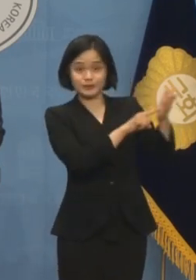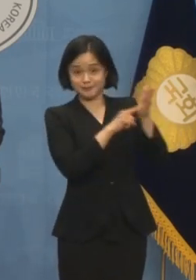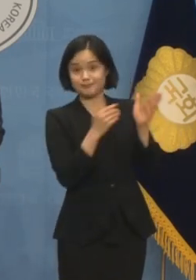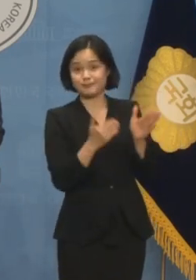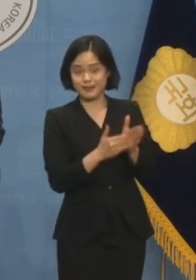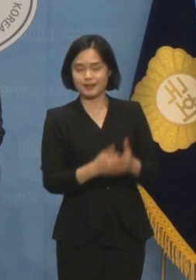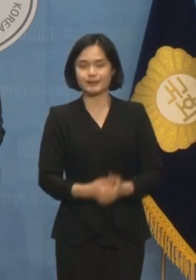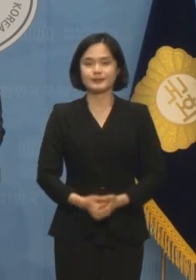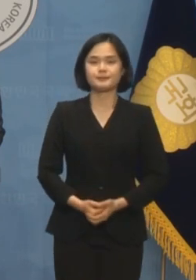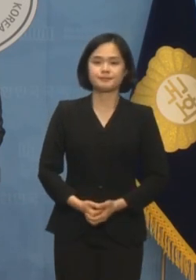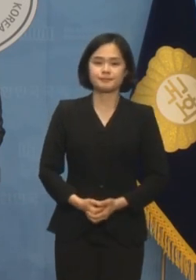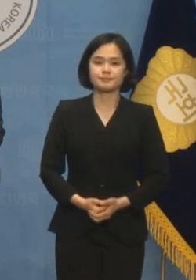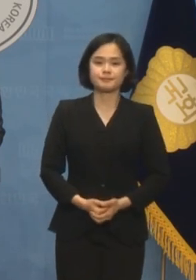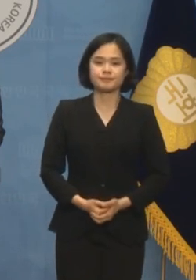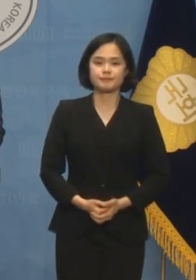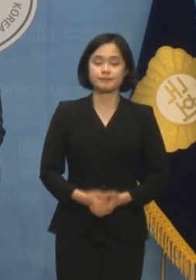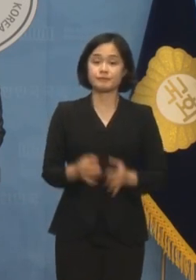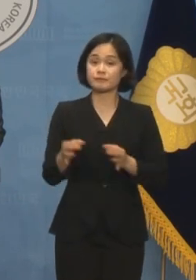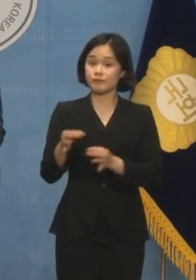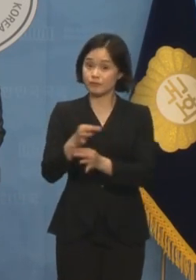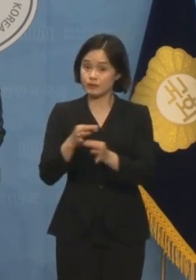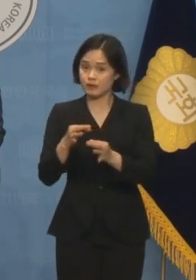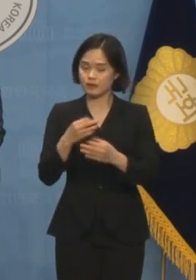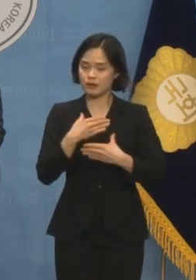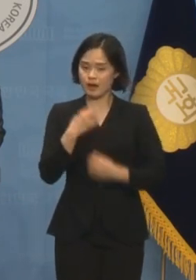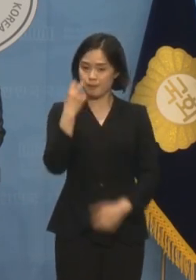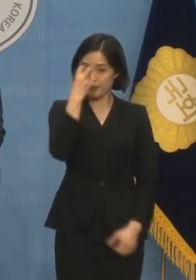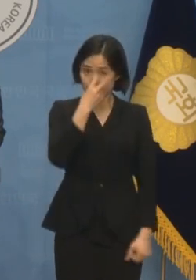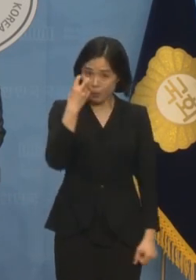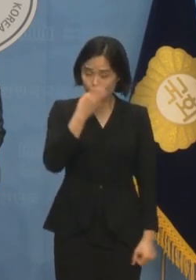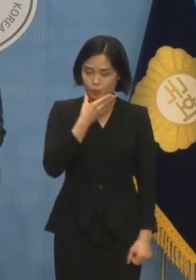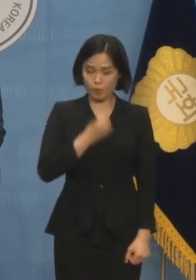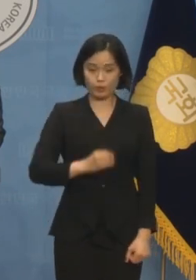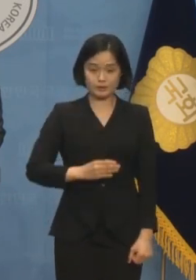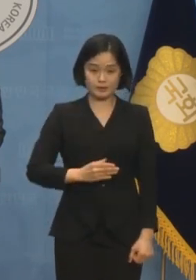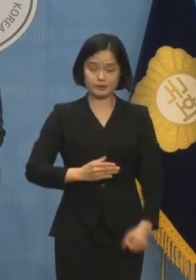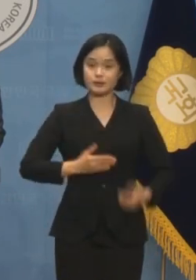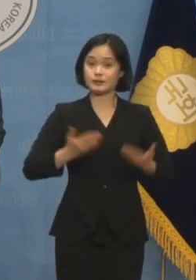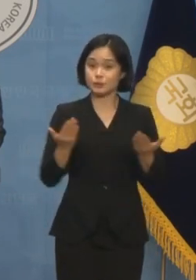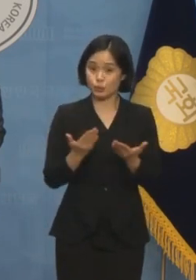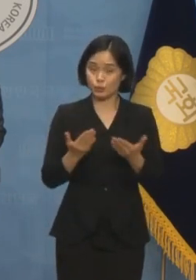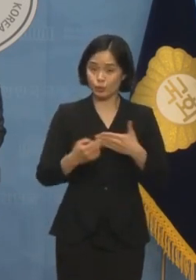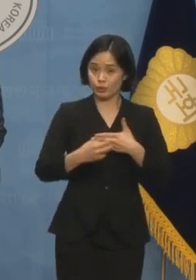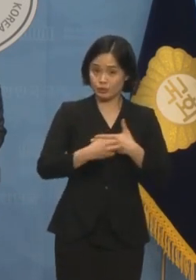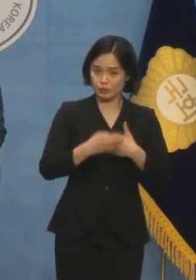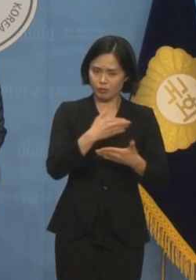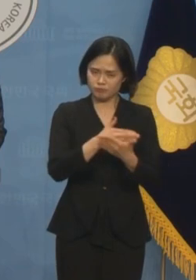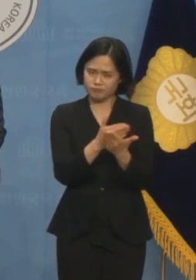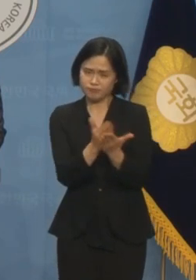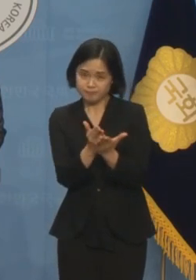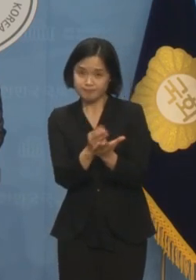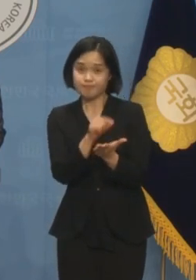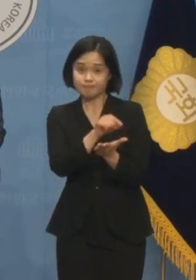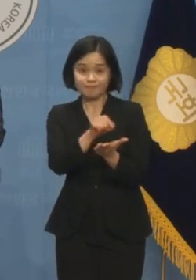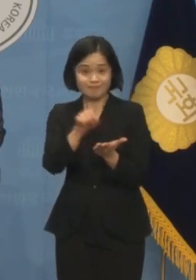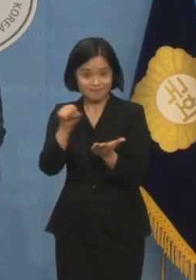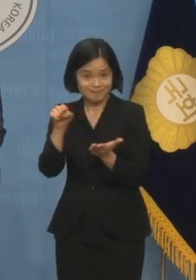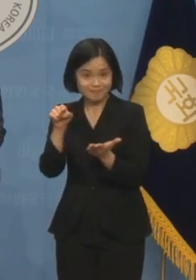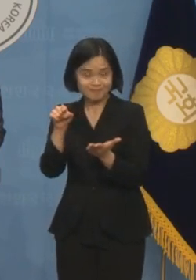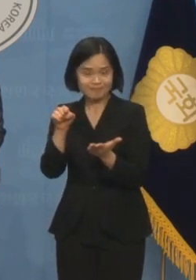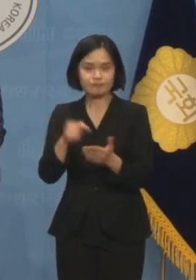있었습니다. 경제, 외교, 안보, 복지, 노동, 의료 등 각 분야에서